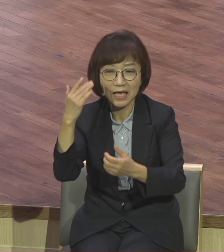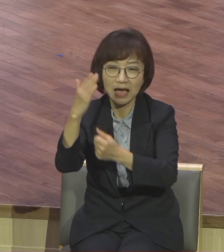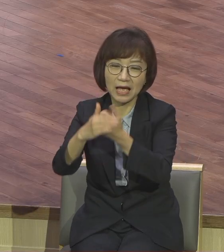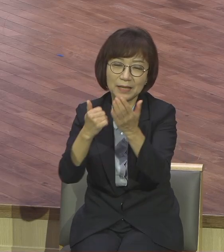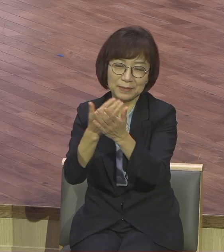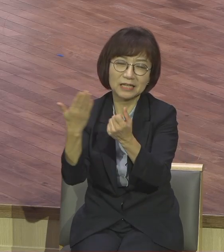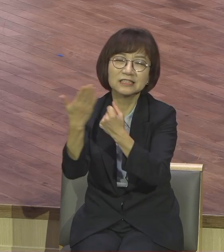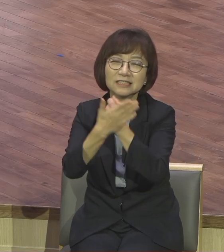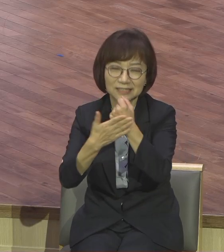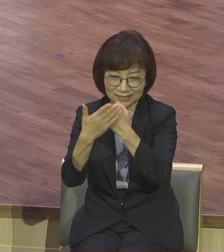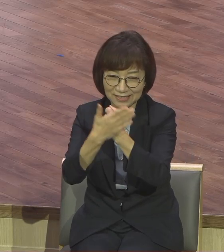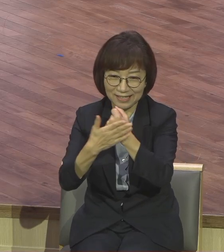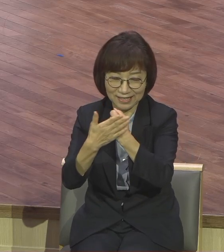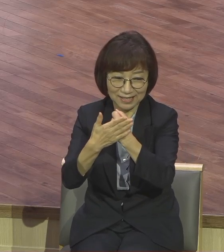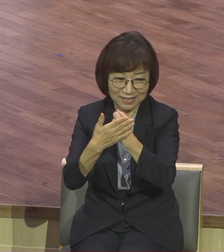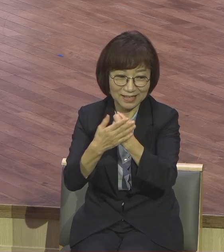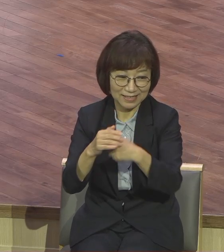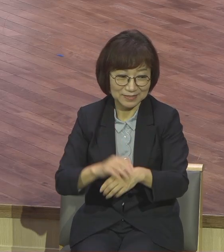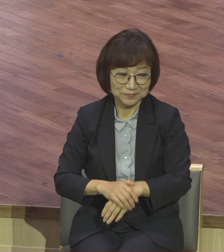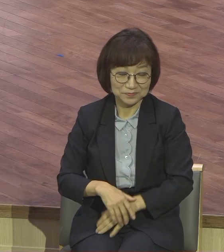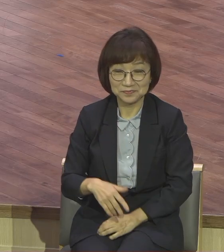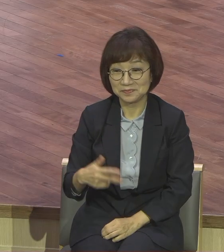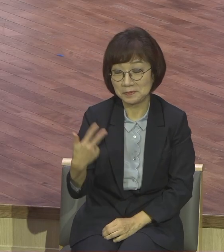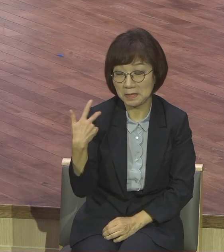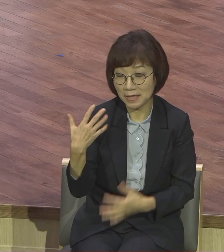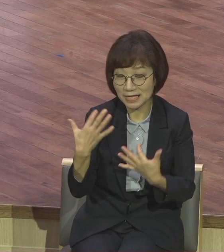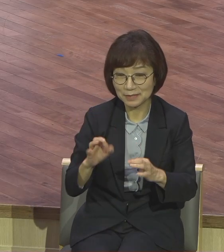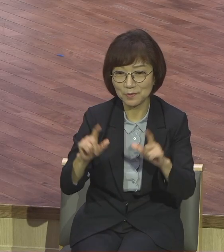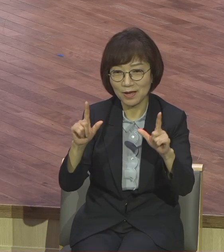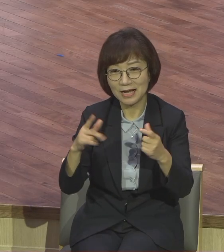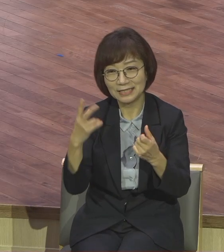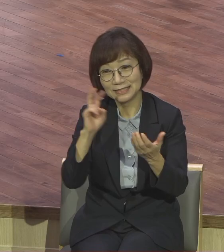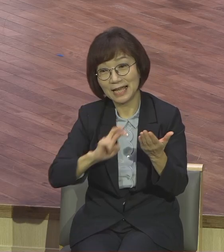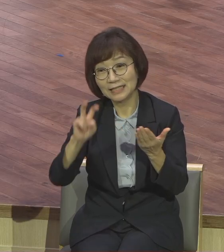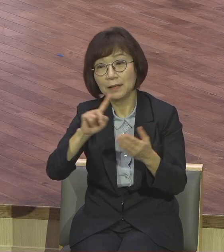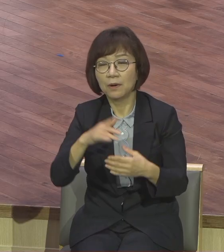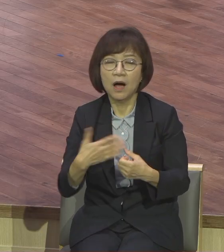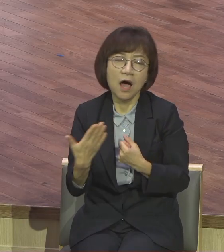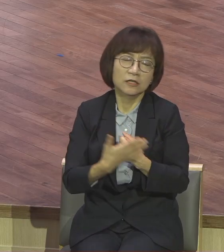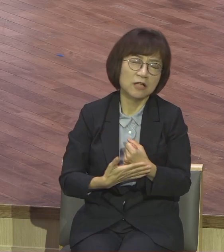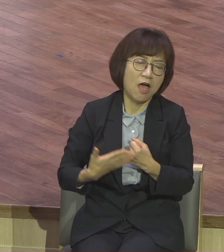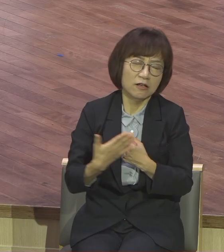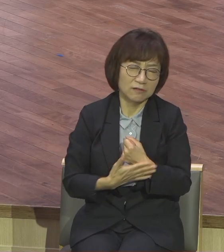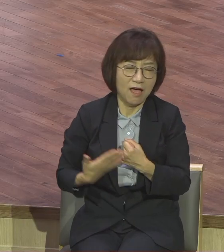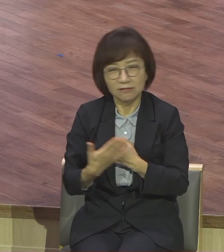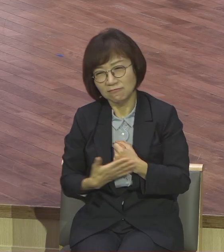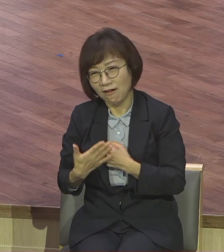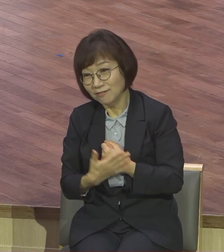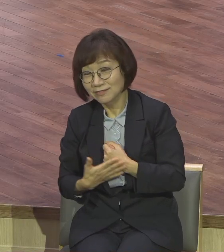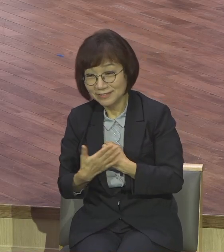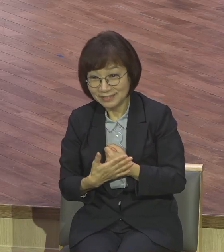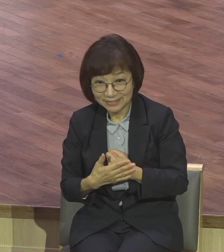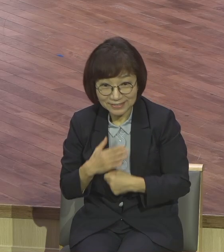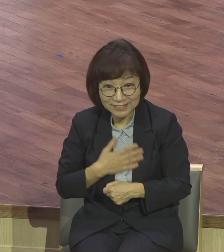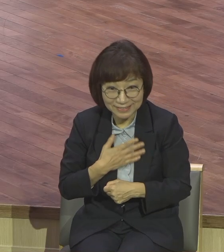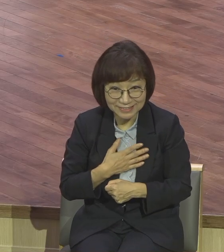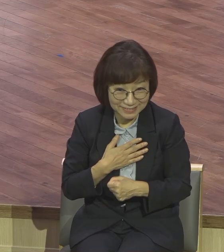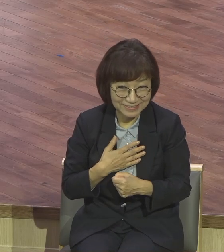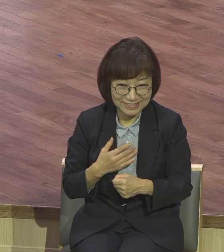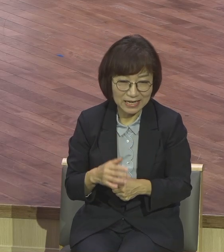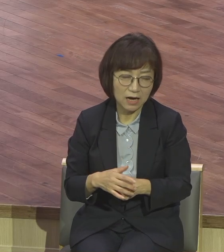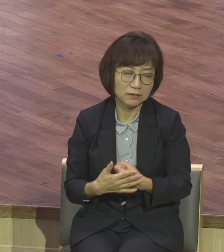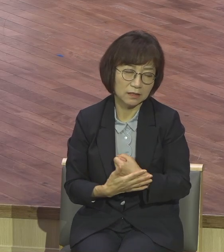은혜였소. 지난 금요일에 찬양이 은혜, 은혜, 은혜, 은혜, 은혜였소. 얼마나 은혜로운 찬양이에요.